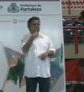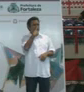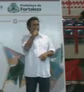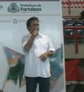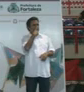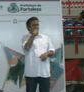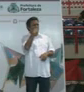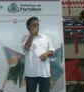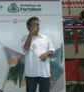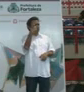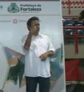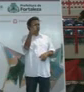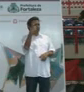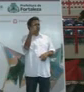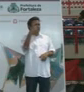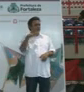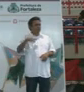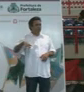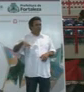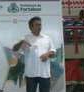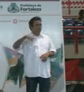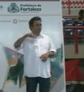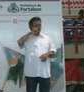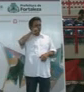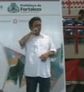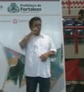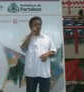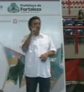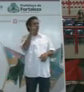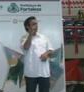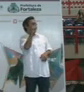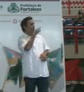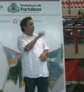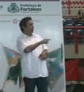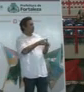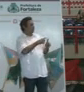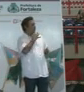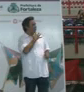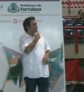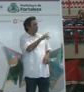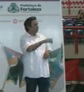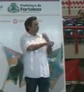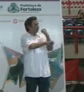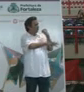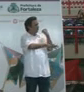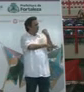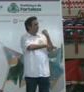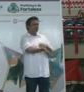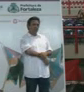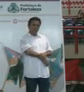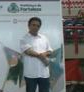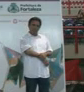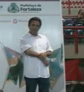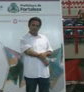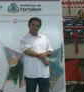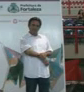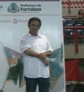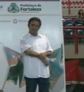catinga desagradável, aí você olha para alguém e diz assim, foi você que eu conheço o seu. Olha aí para que é que a gente está usando a